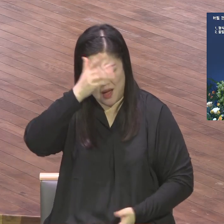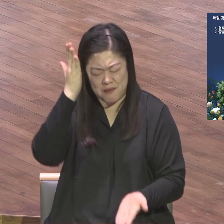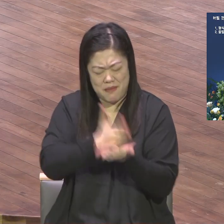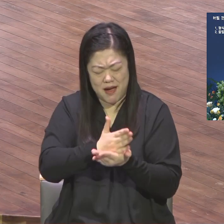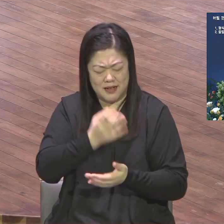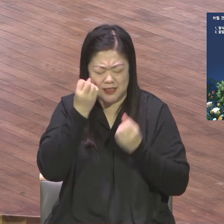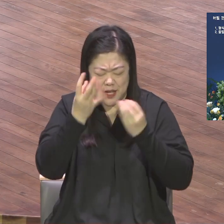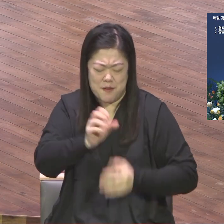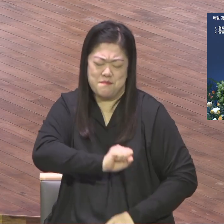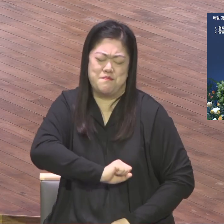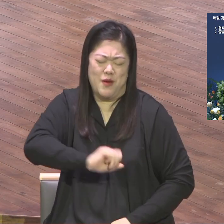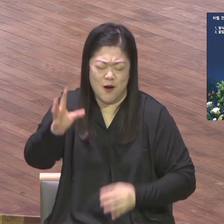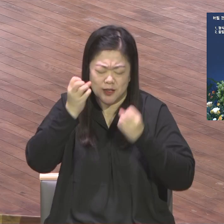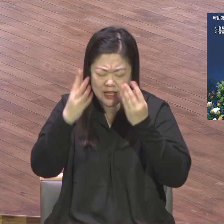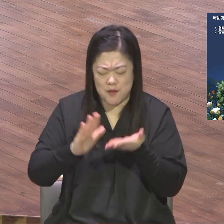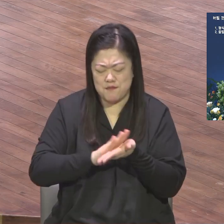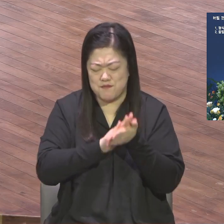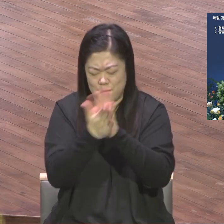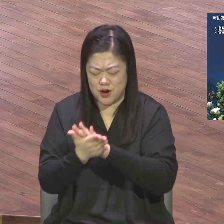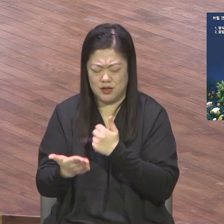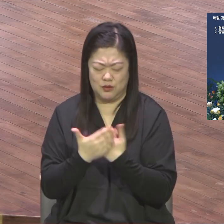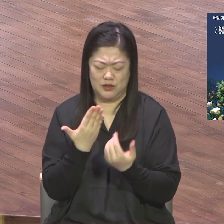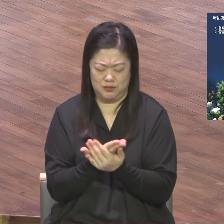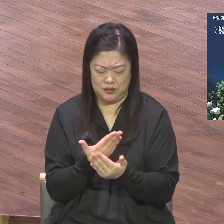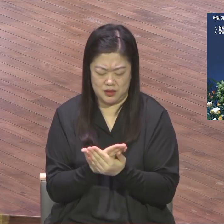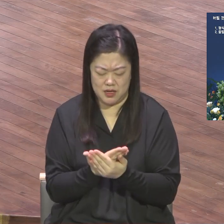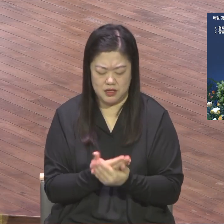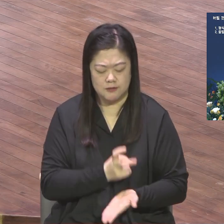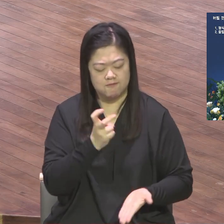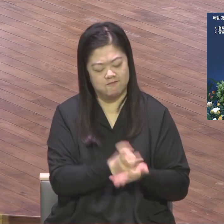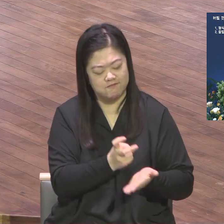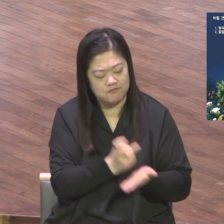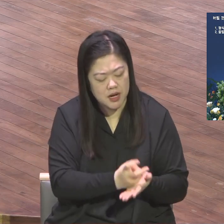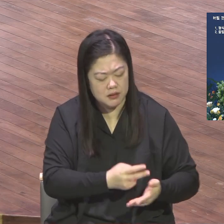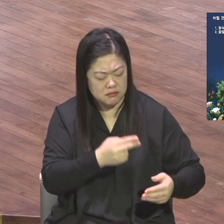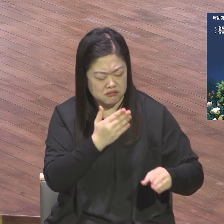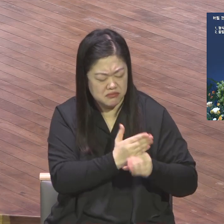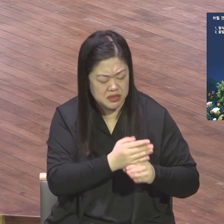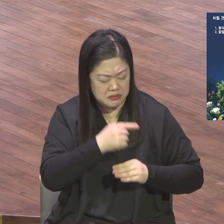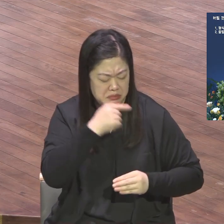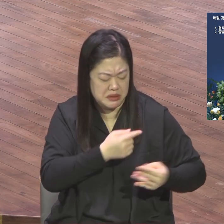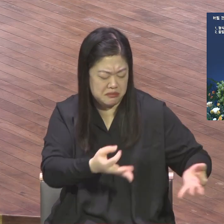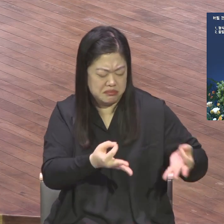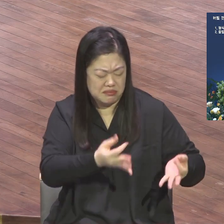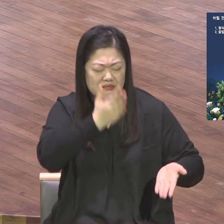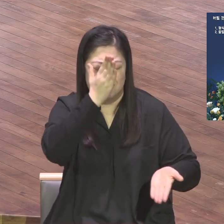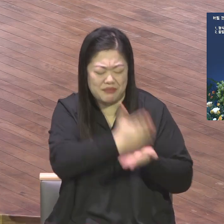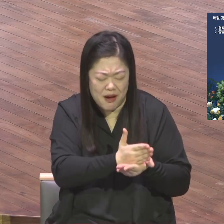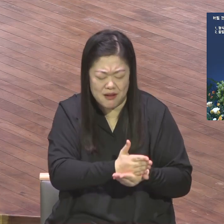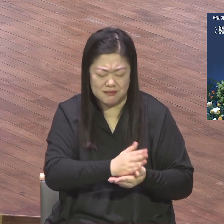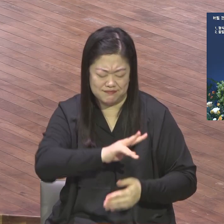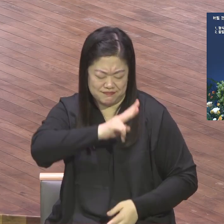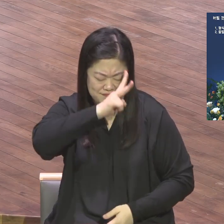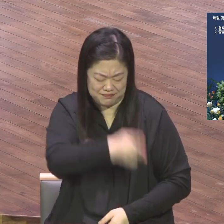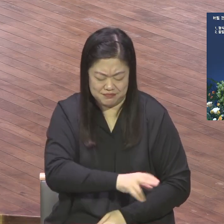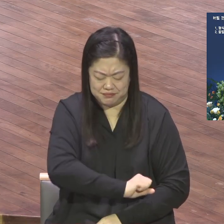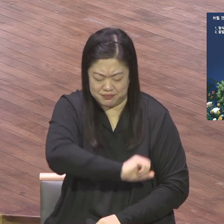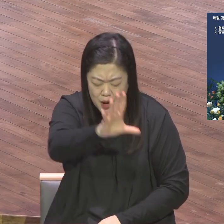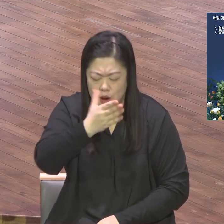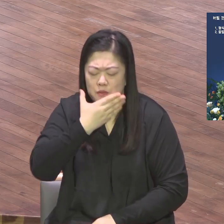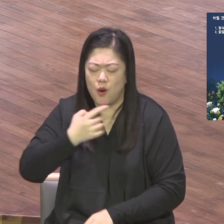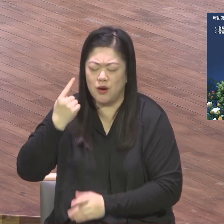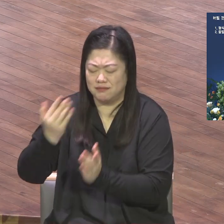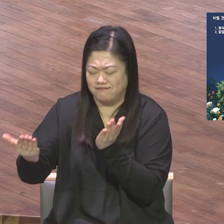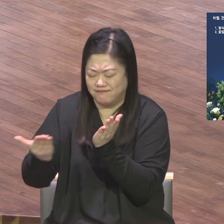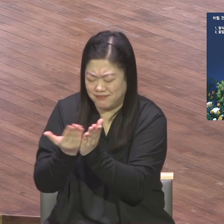형식적 종교생활, 율법적 종교생활 그만두고 완전히 복음적 시각 가지고 복음체질 되게 도와주시고 모든 사람을